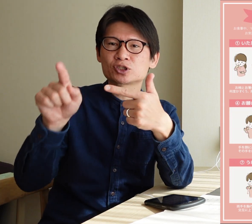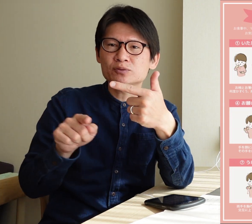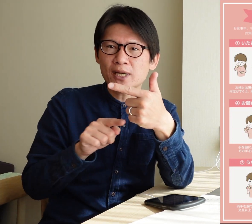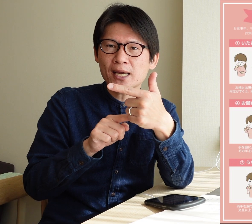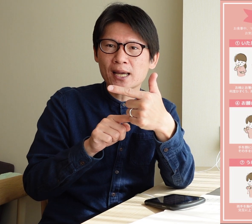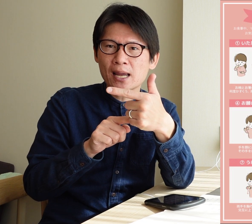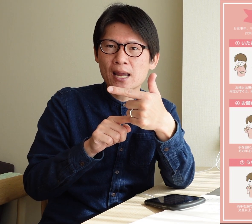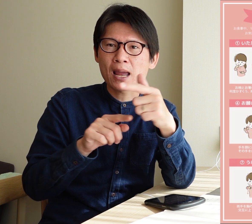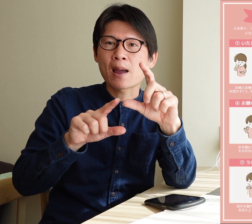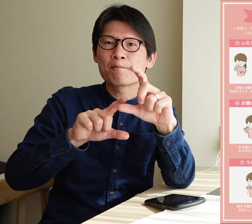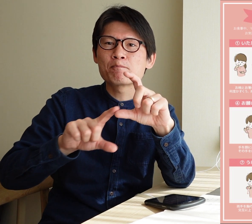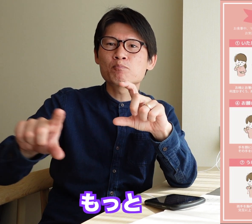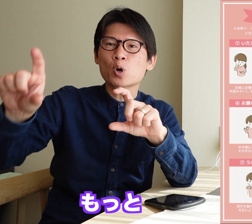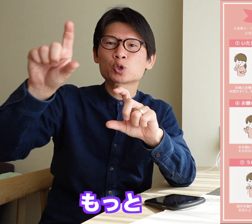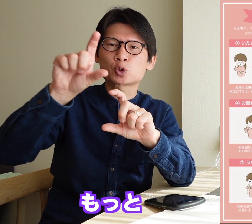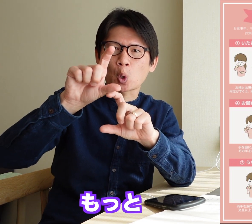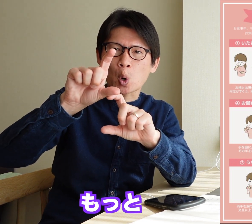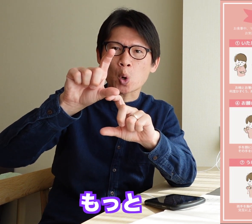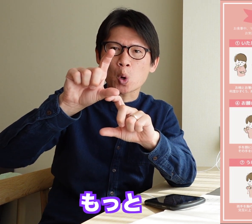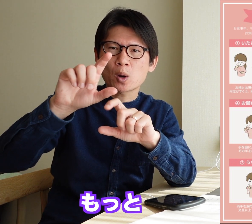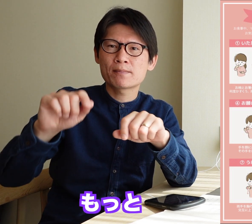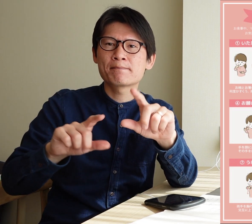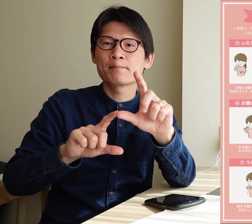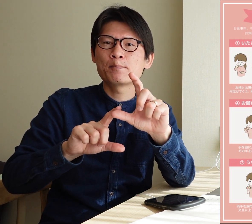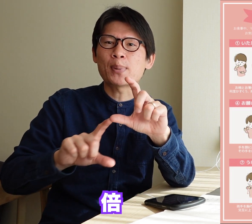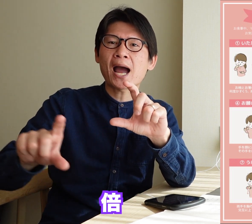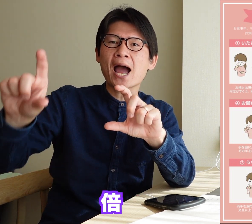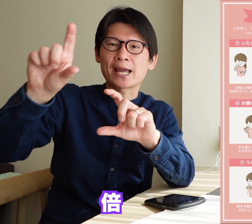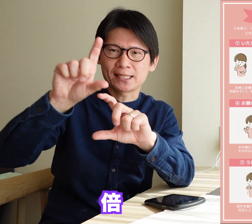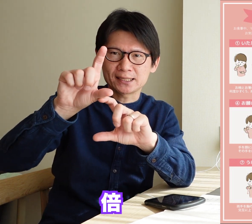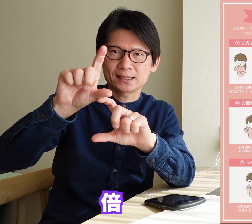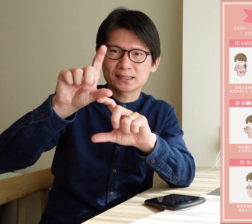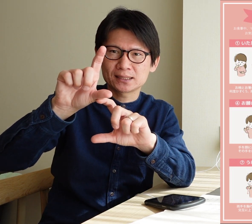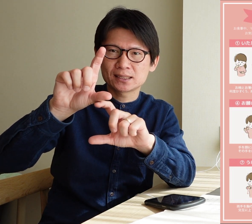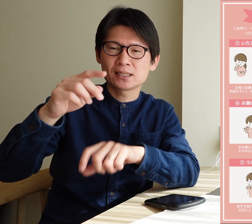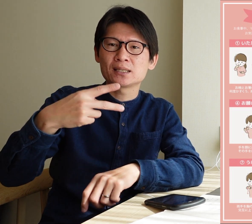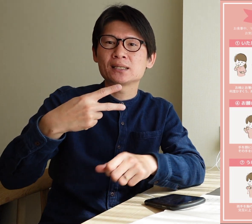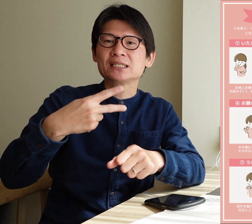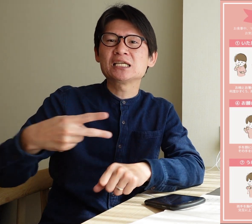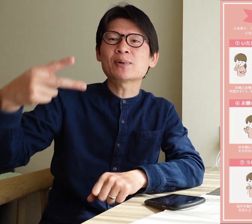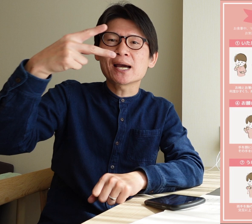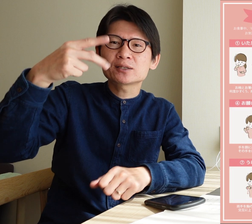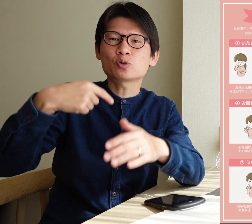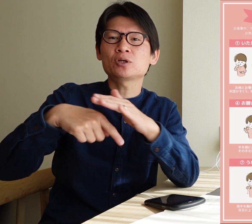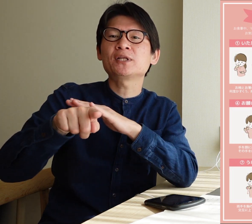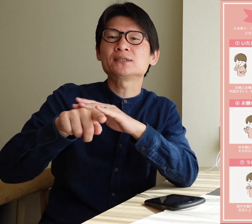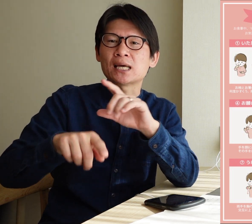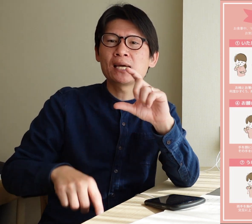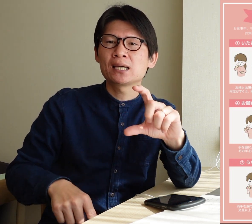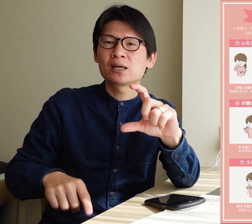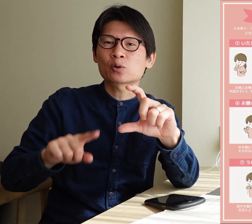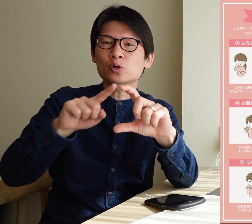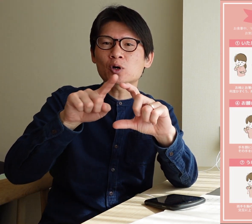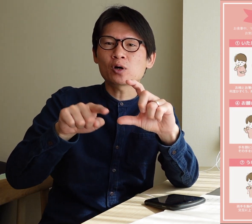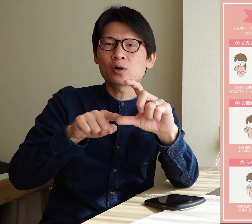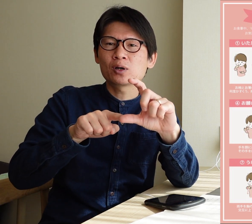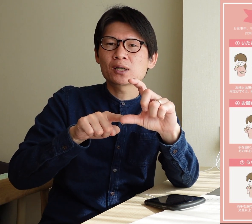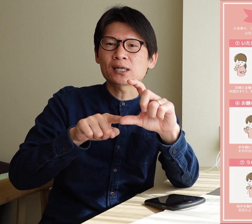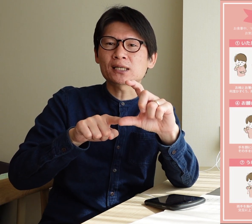6つ目、もっと、倍、2倍という意味ですね。この形